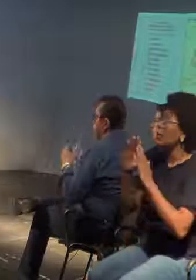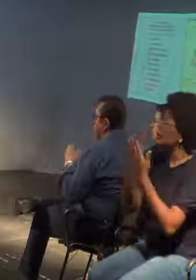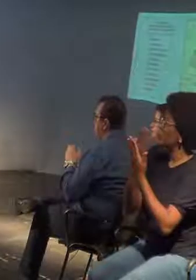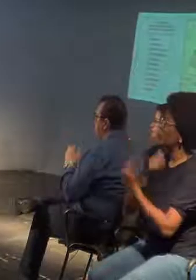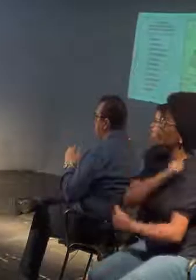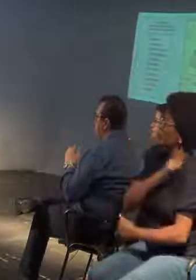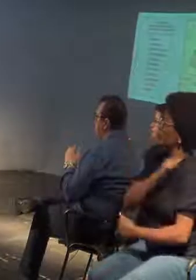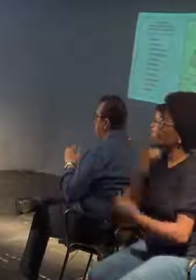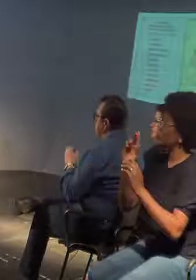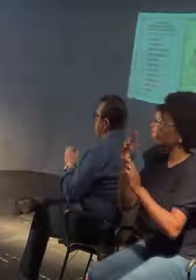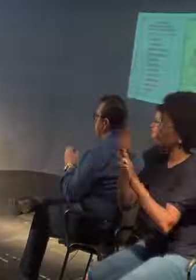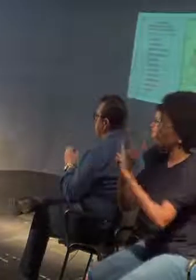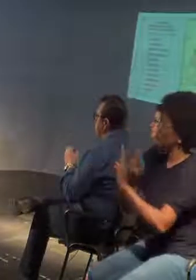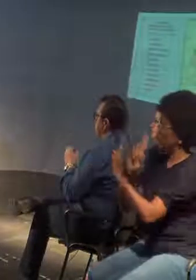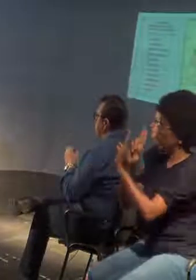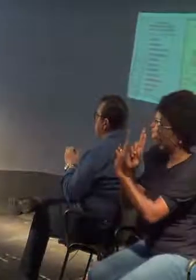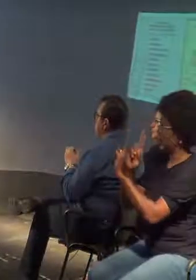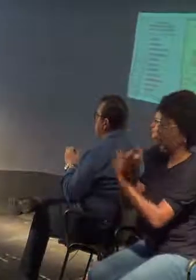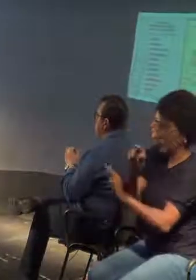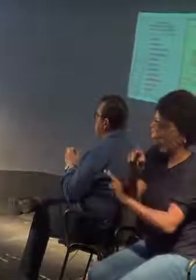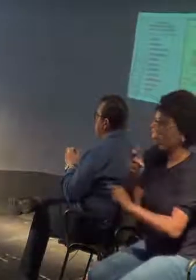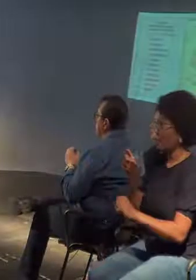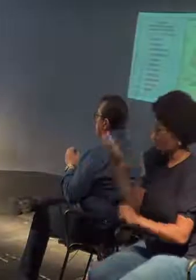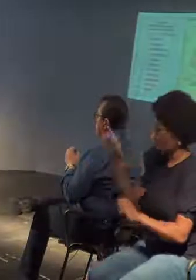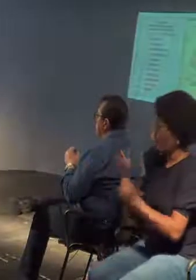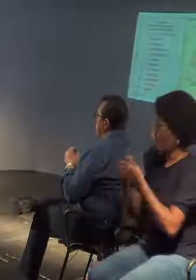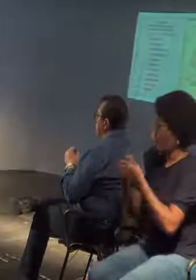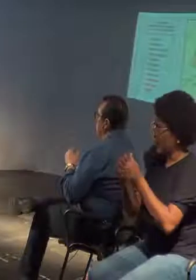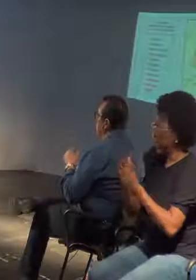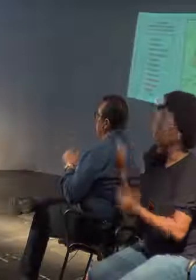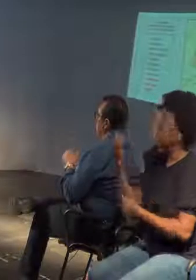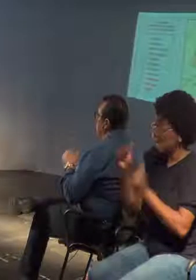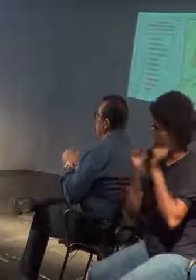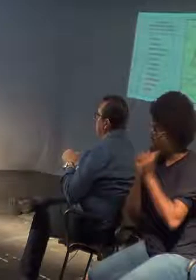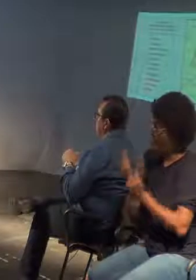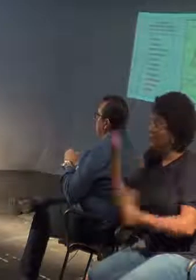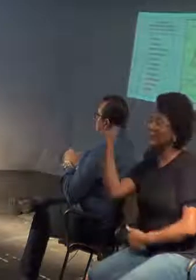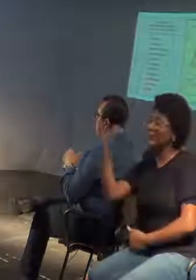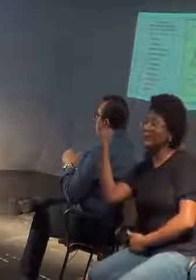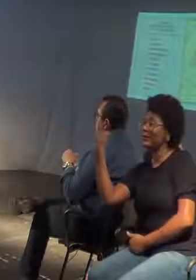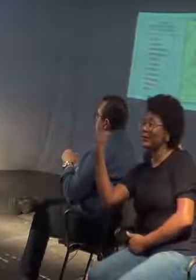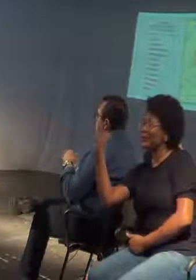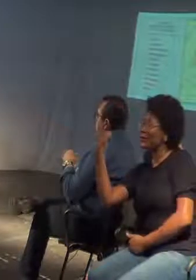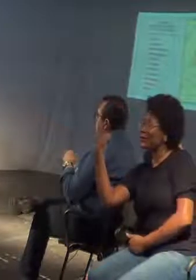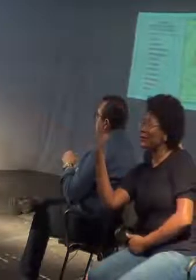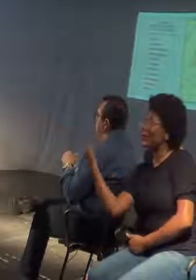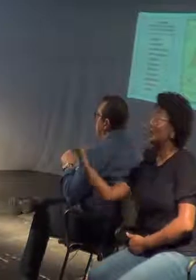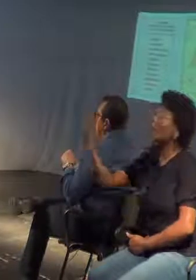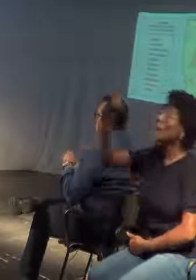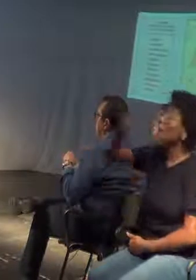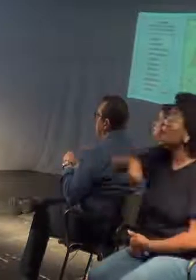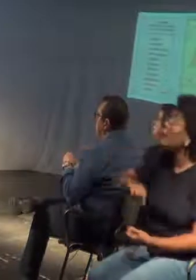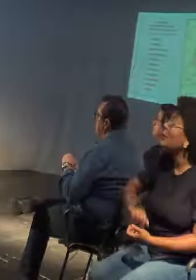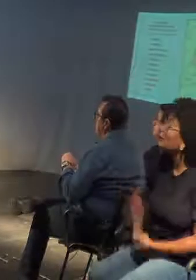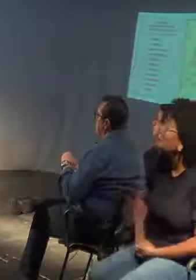Mora aqui em Ilhéus. Então, se você for para a UESP, você pode pegar uma carona, né? E para você voltar, como é que você vai pegar a